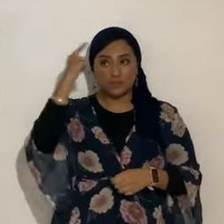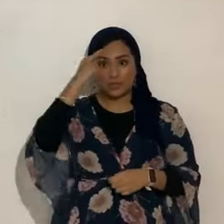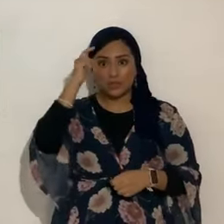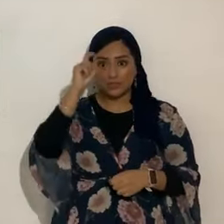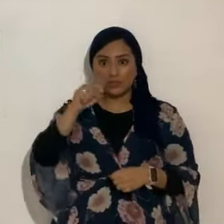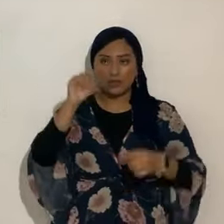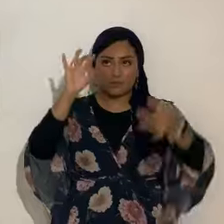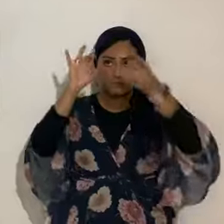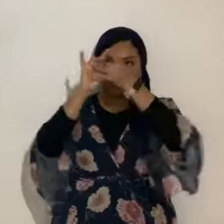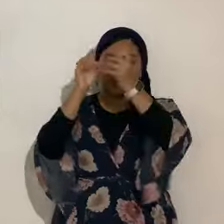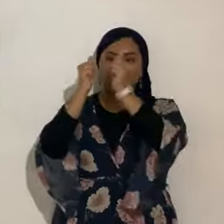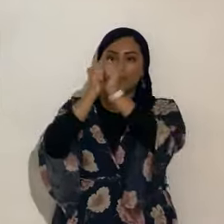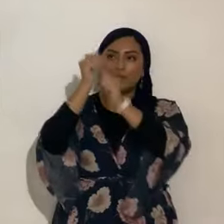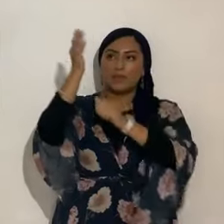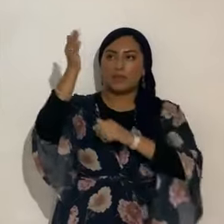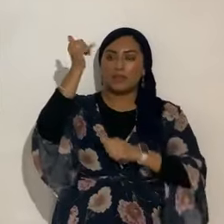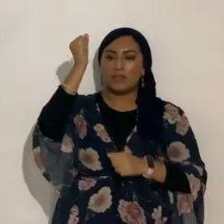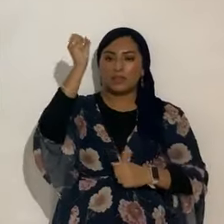estar conectado a Yahshua.